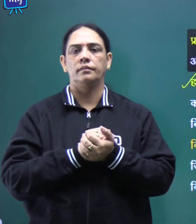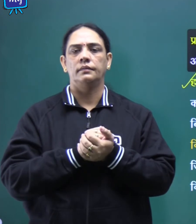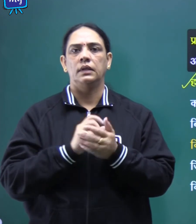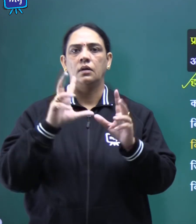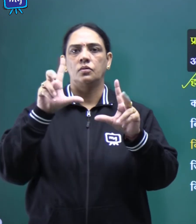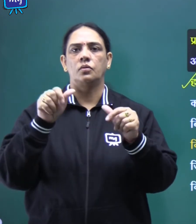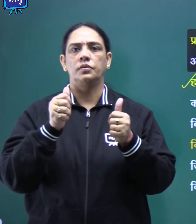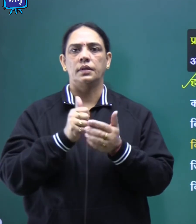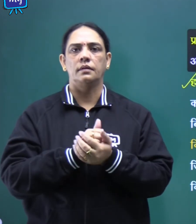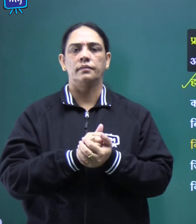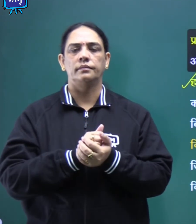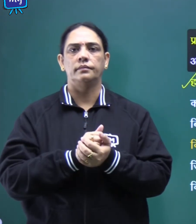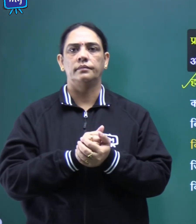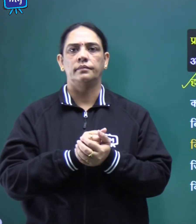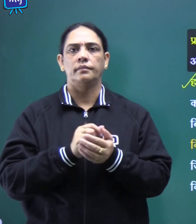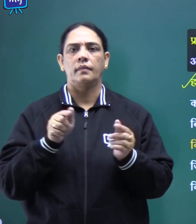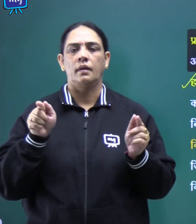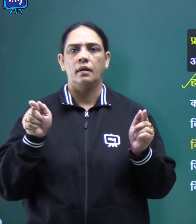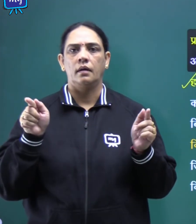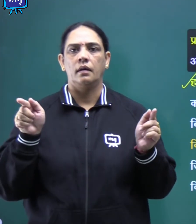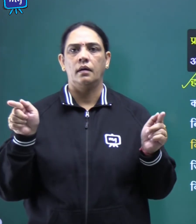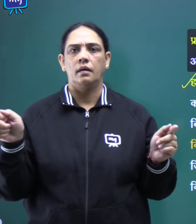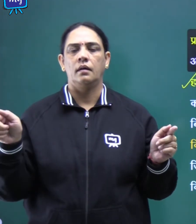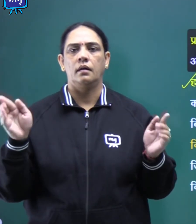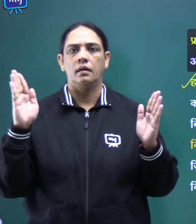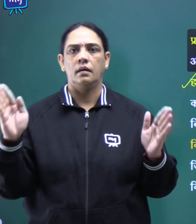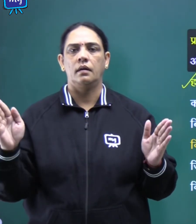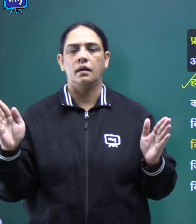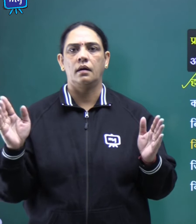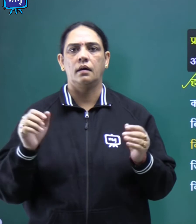हल। रेखाखंड